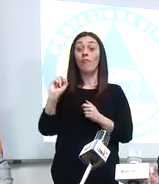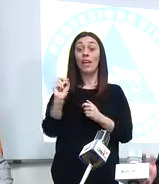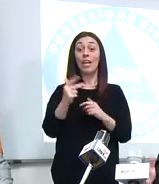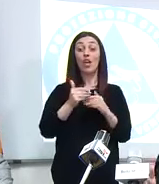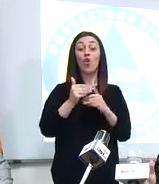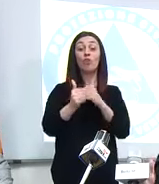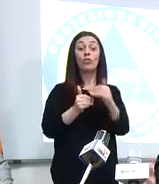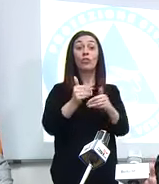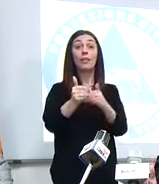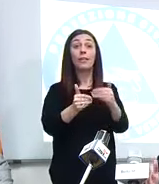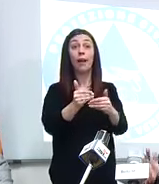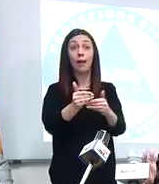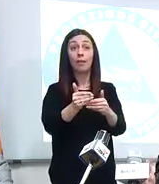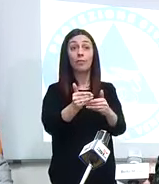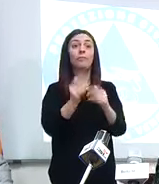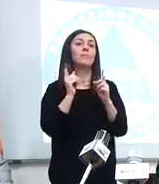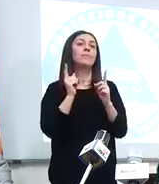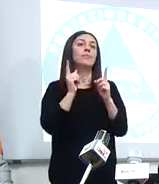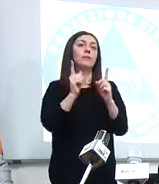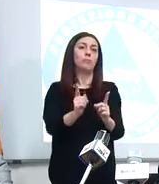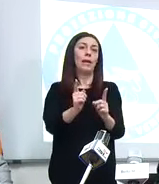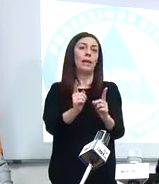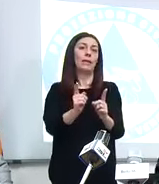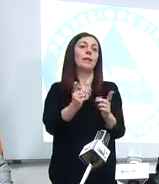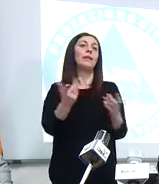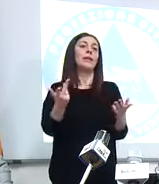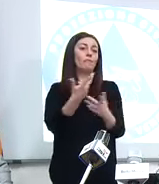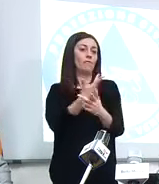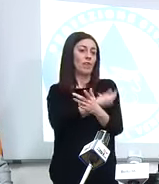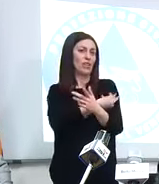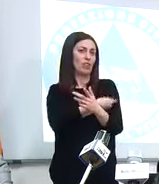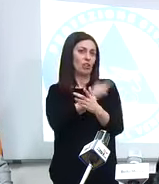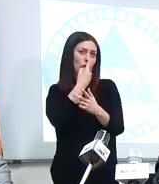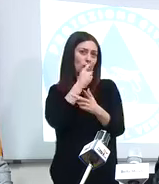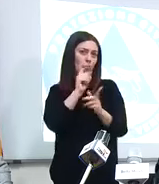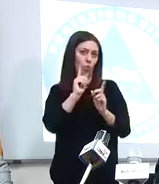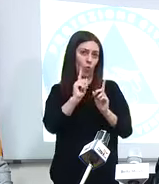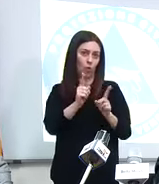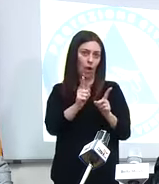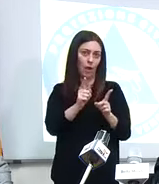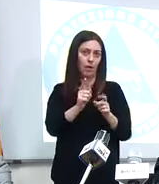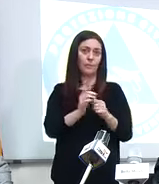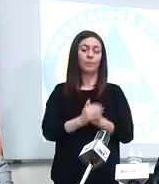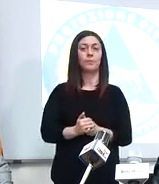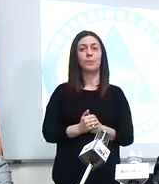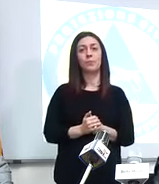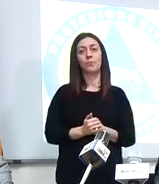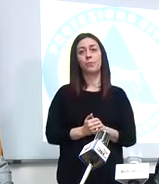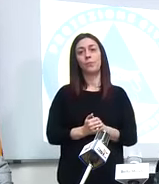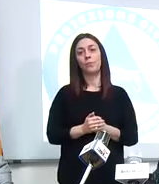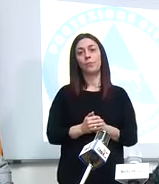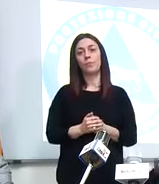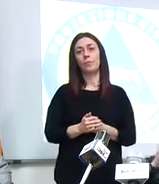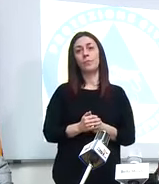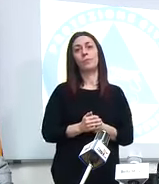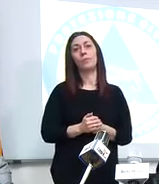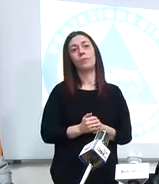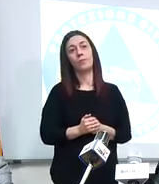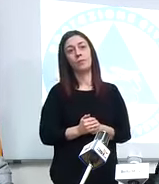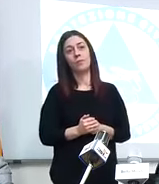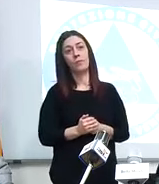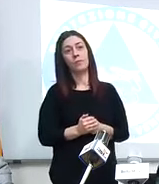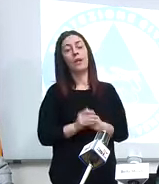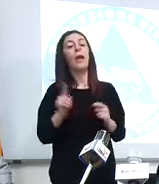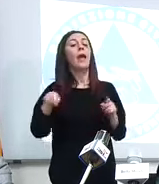nel completare una coorte dipende dal vaccino che avremo. Ecco. E poi si scende. E poi si scende, certamente. Si va, 41,